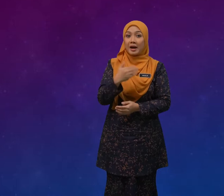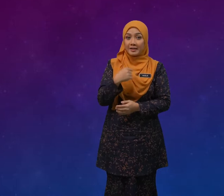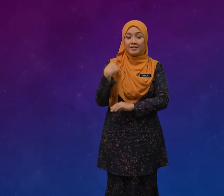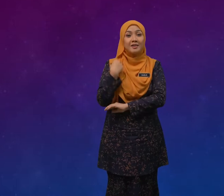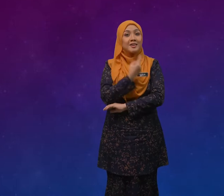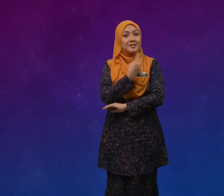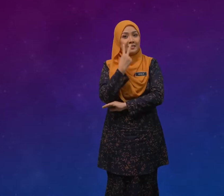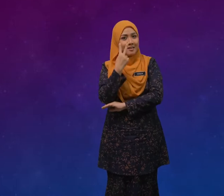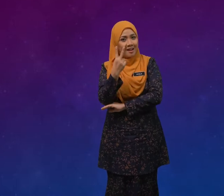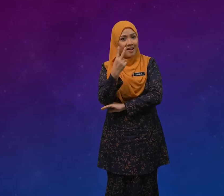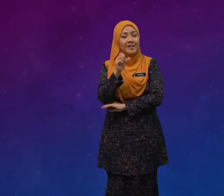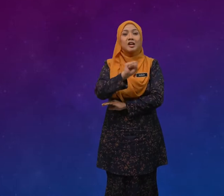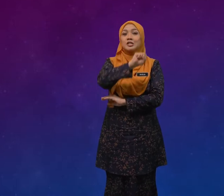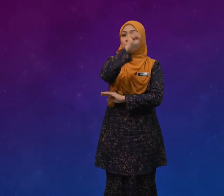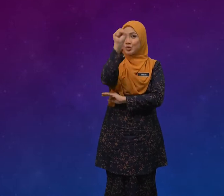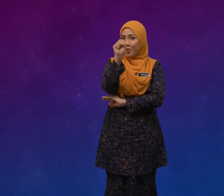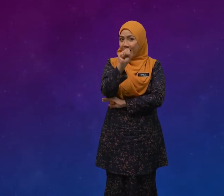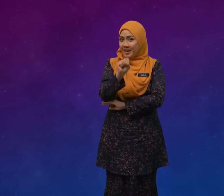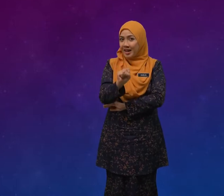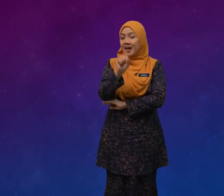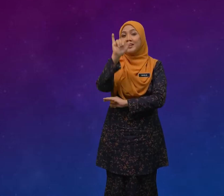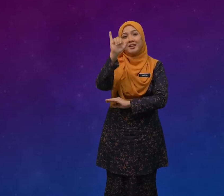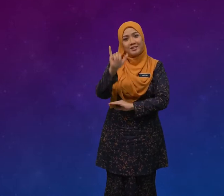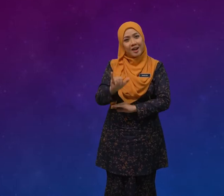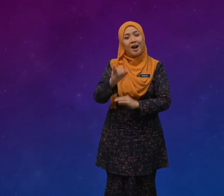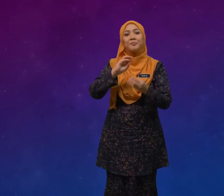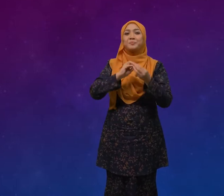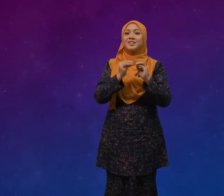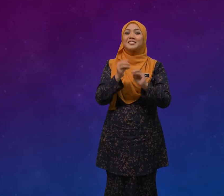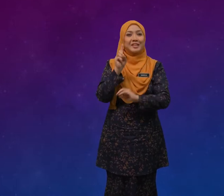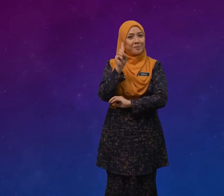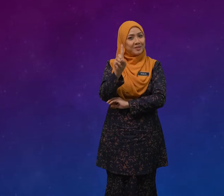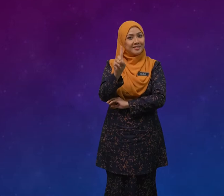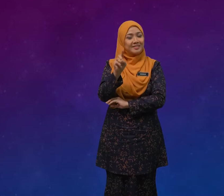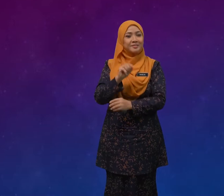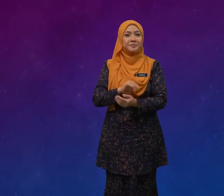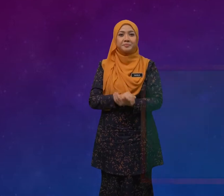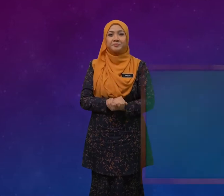Mari kita lihat soalan yang pertama.